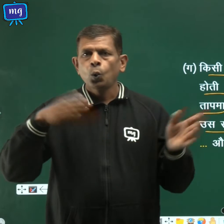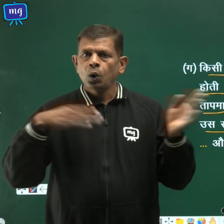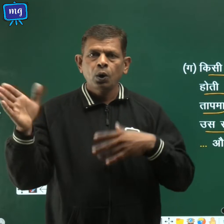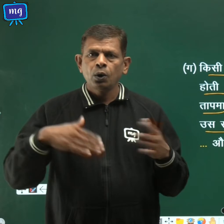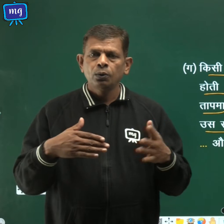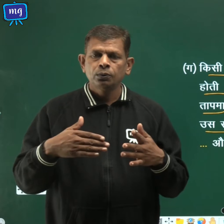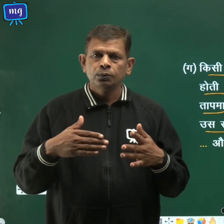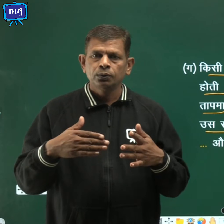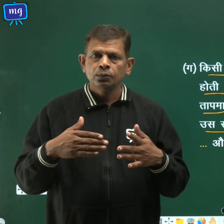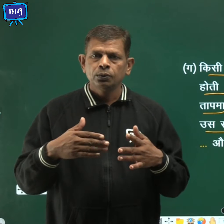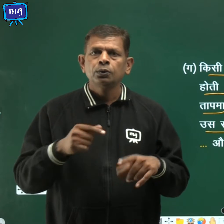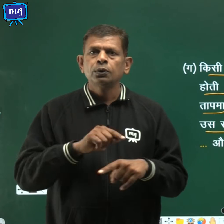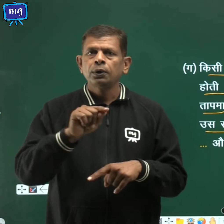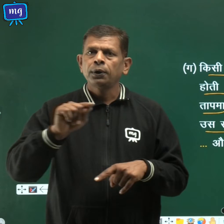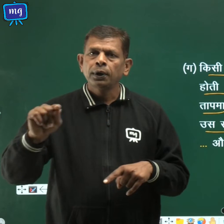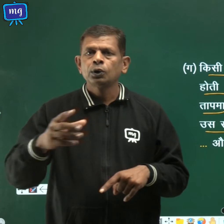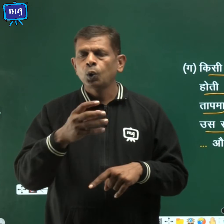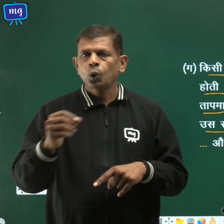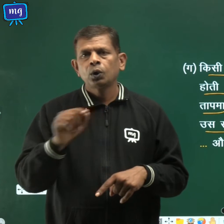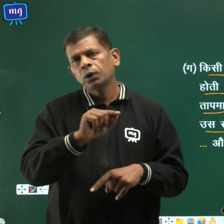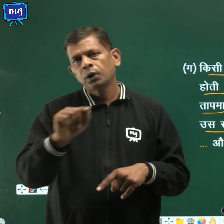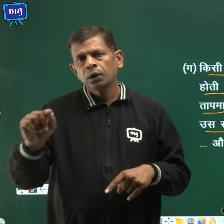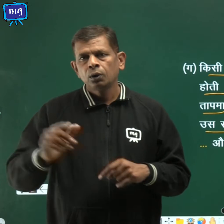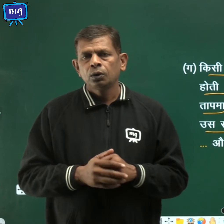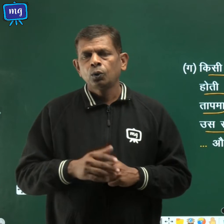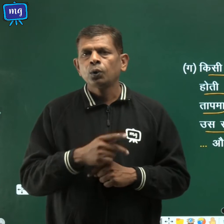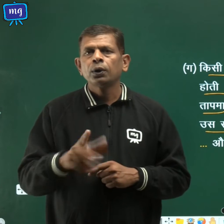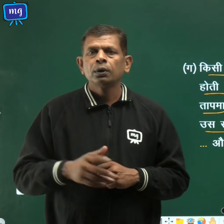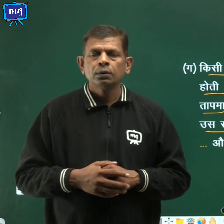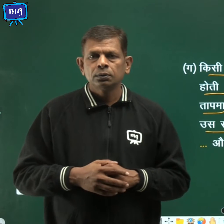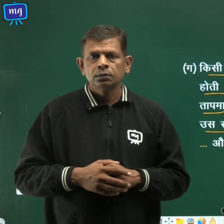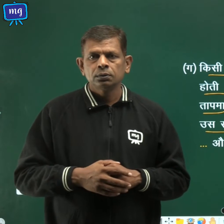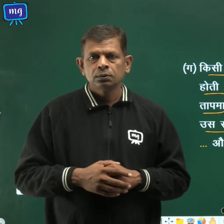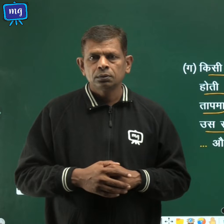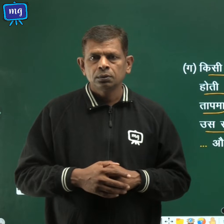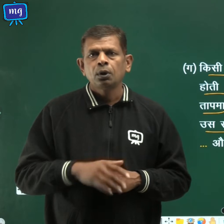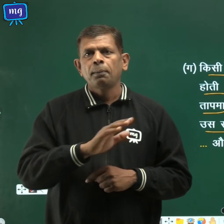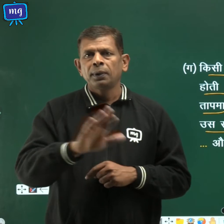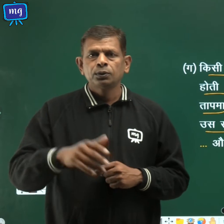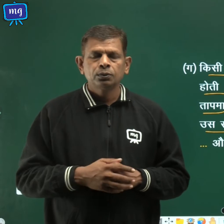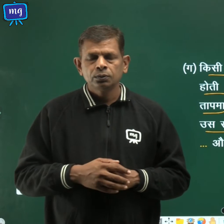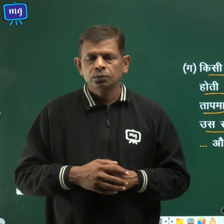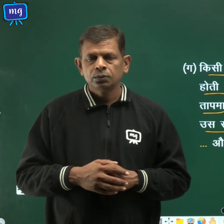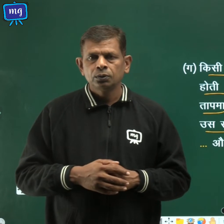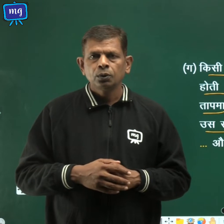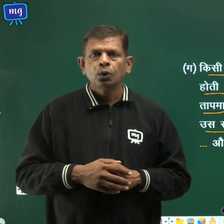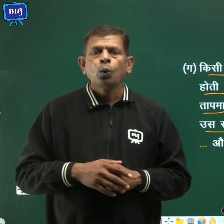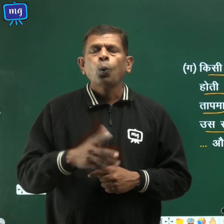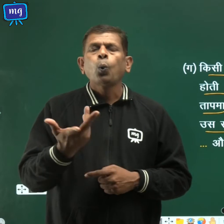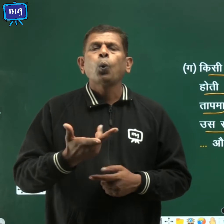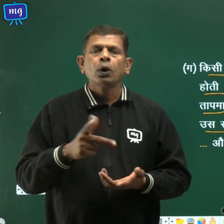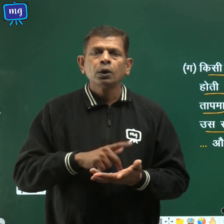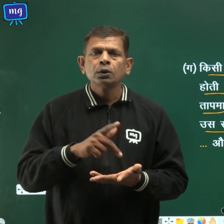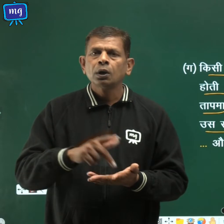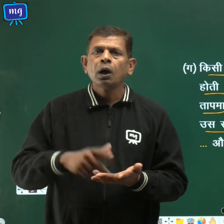जलवायु डैश और डैश होगी। बच्चों, किसी स्थान पर बहुत